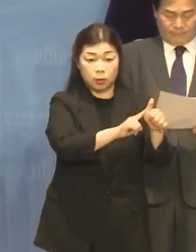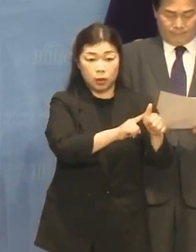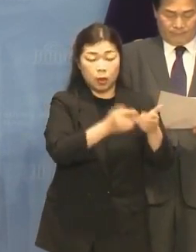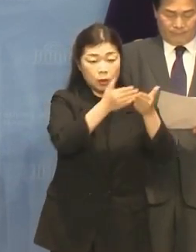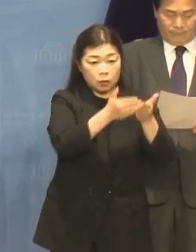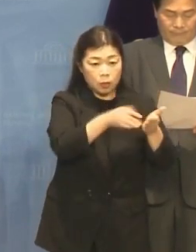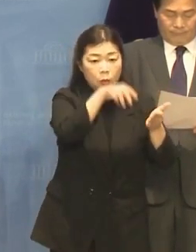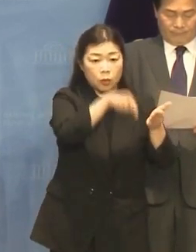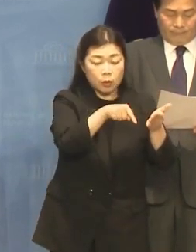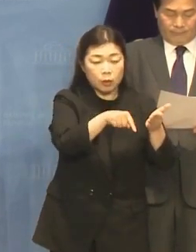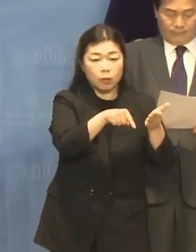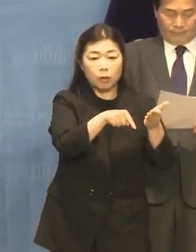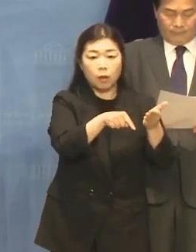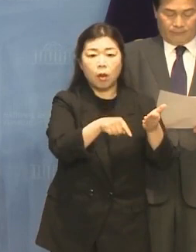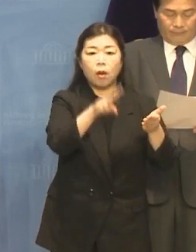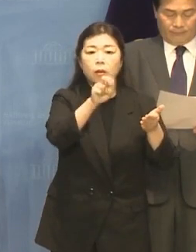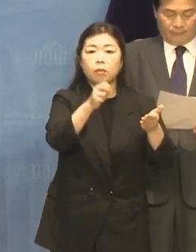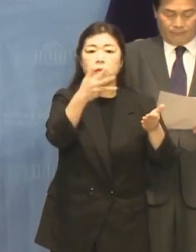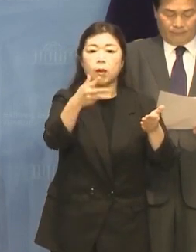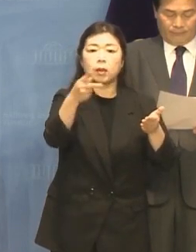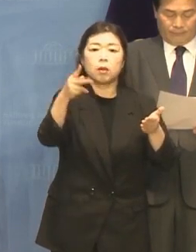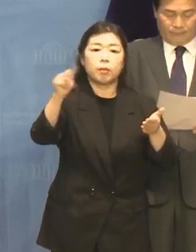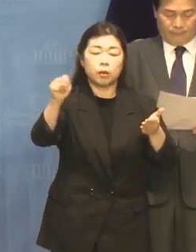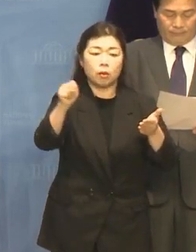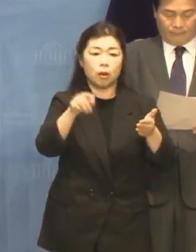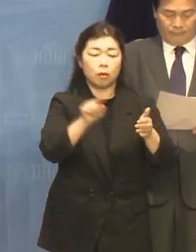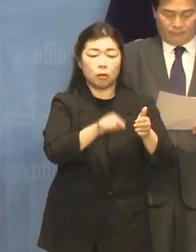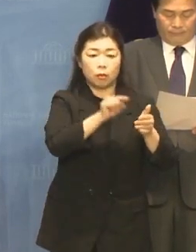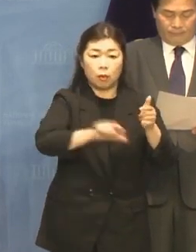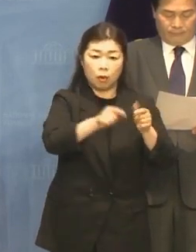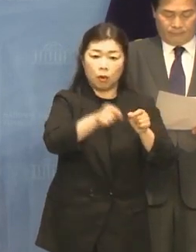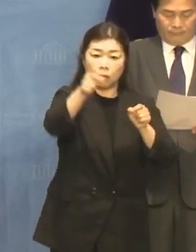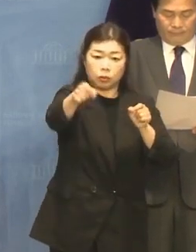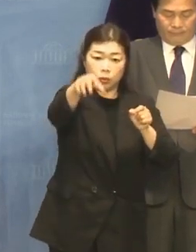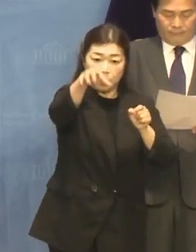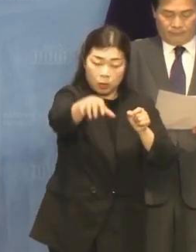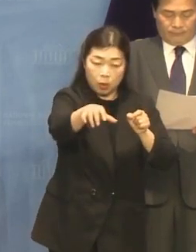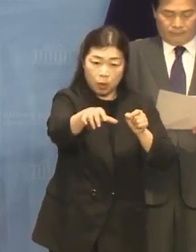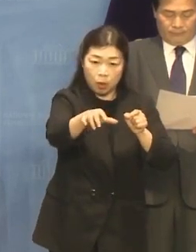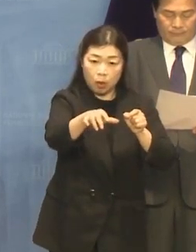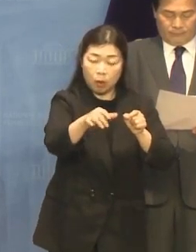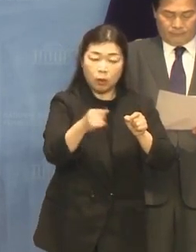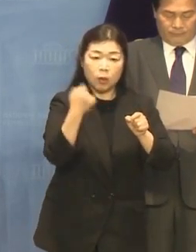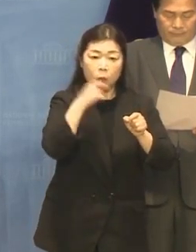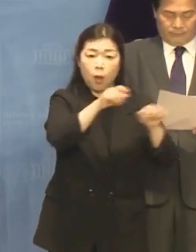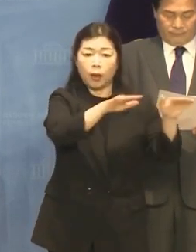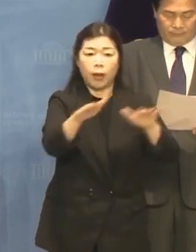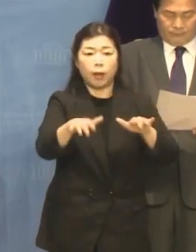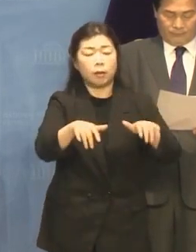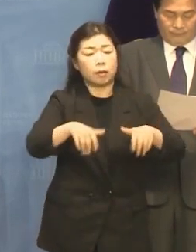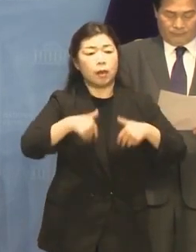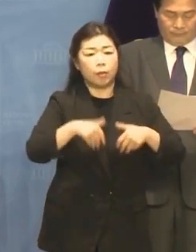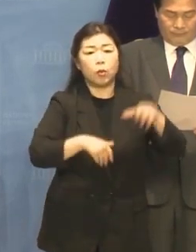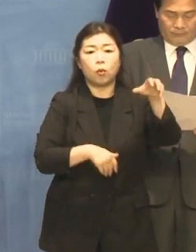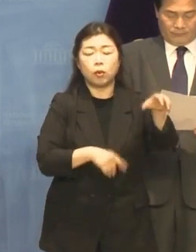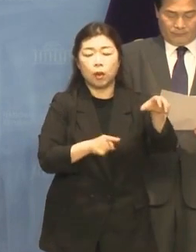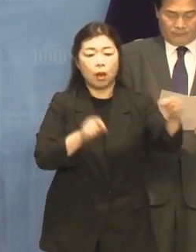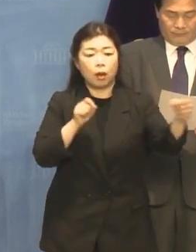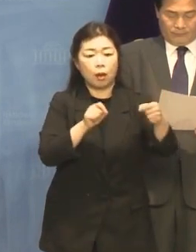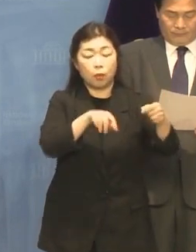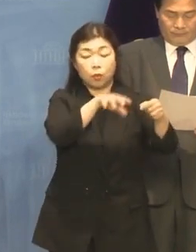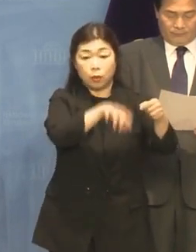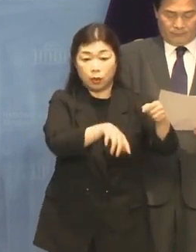지도선에서 38km 떨어진 북한 지배하에 황해남도 강릉군 금동리